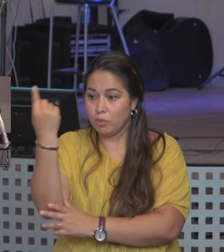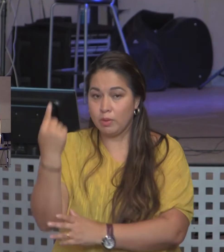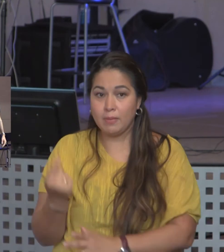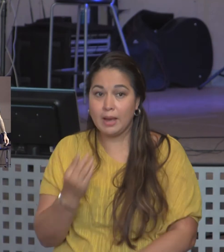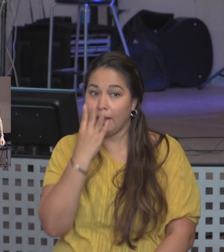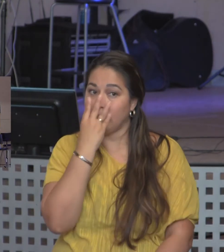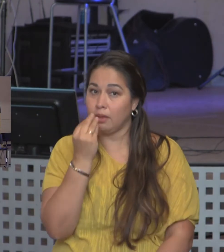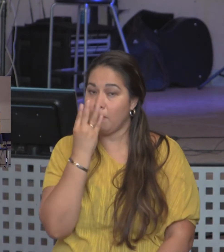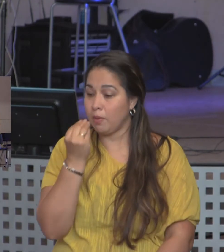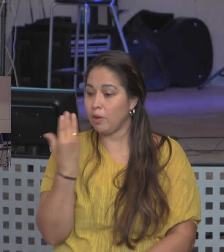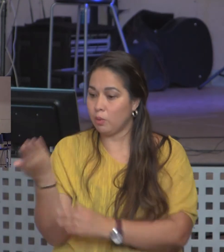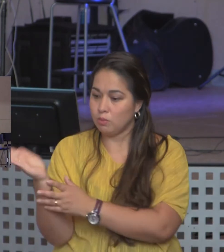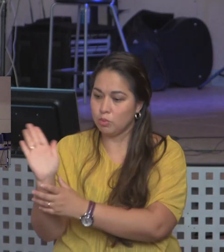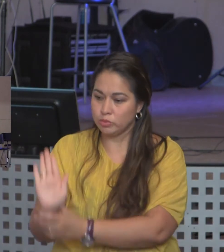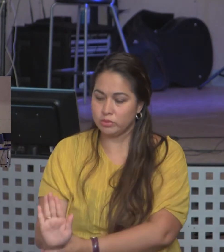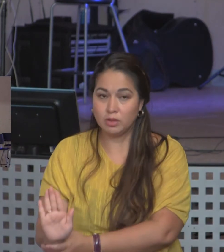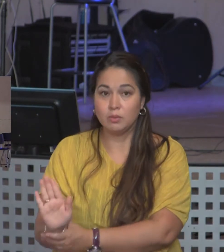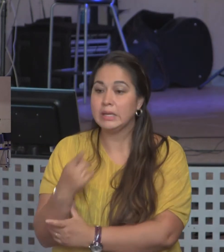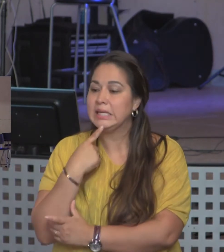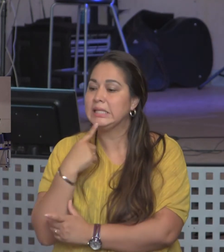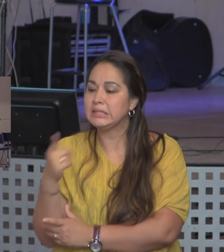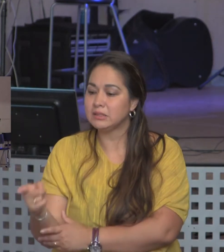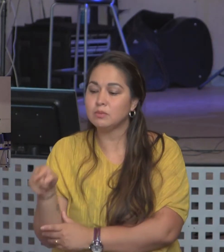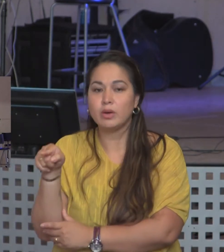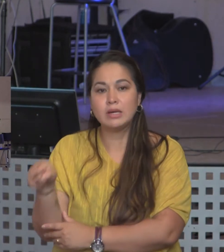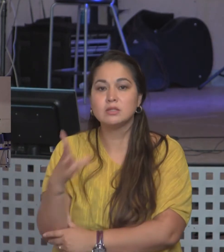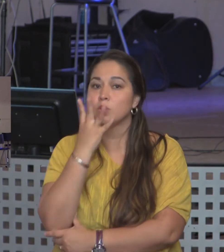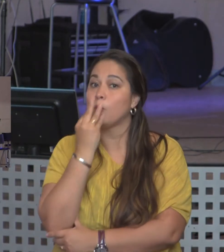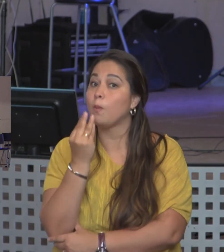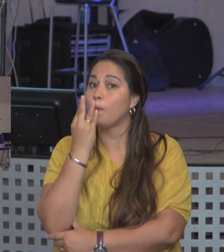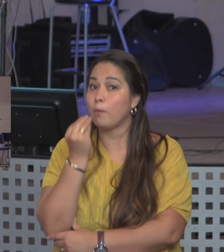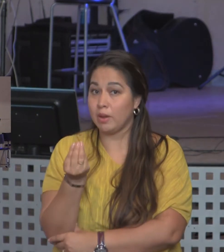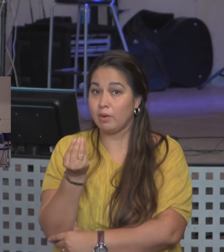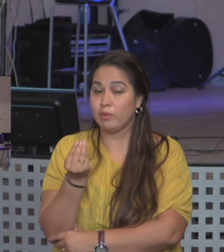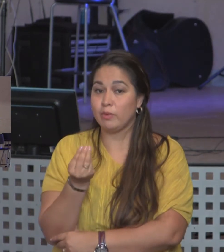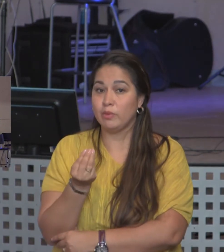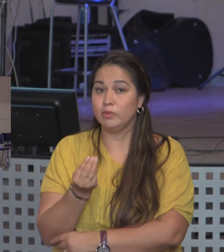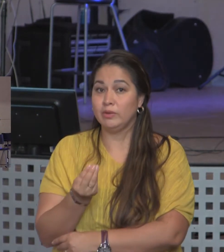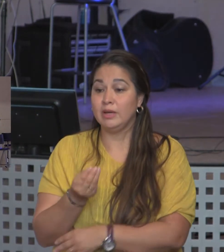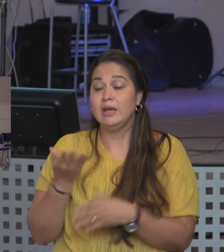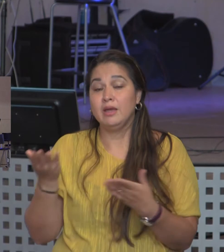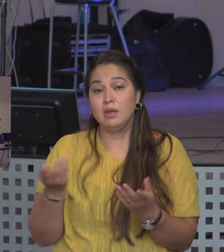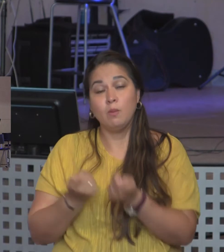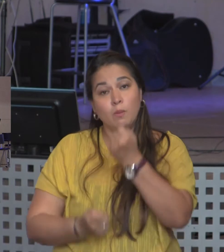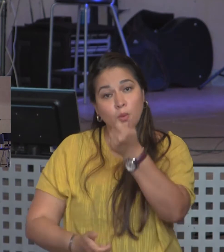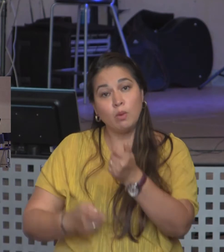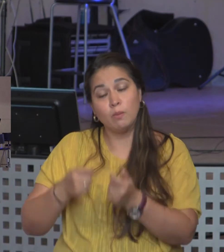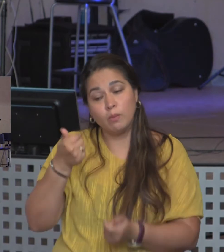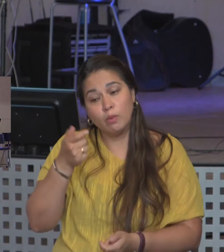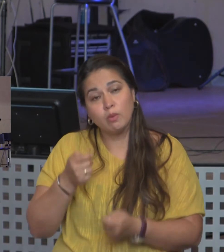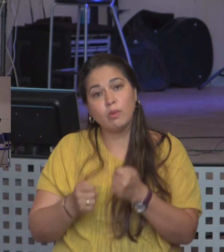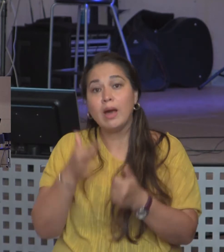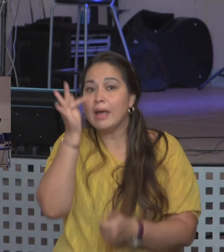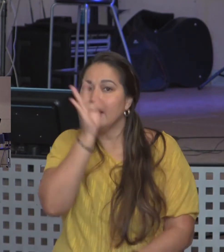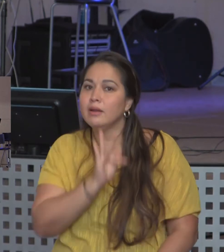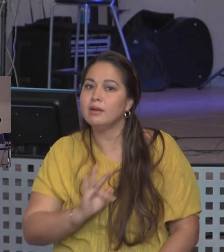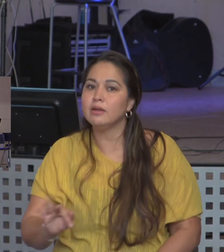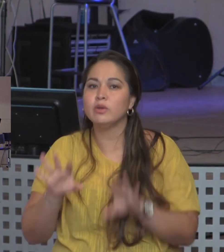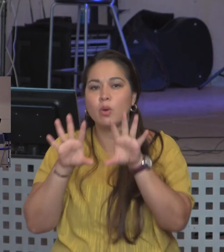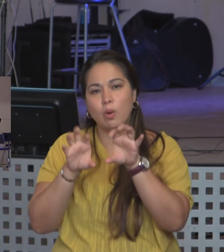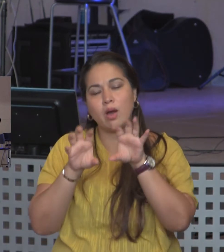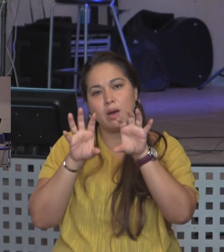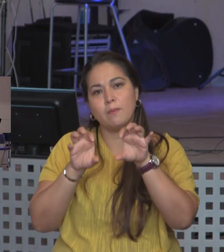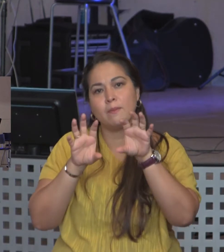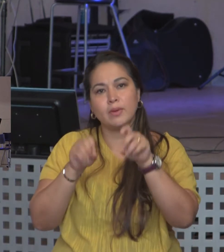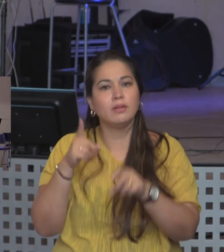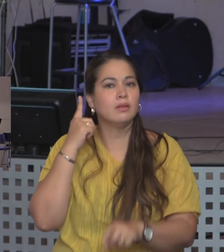perro cuando vea un árbol. Porque el sonido ese lo asemeja con lo que le hemos